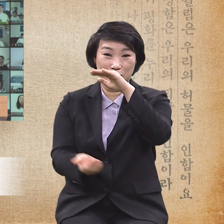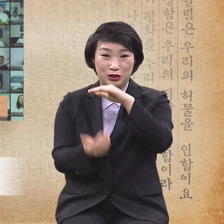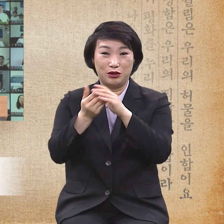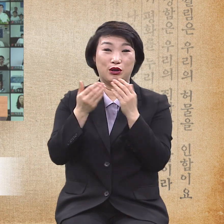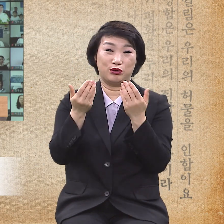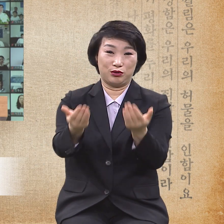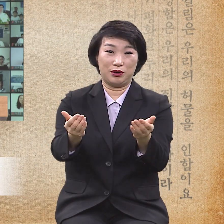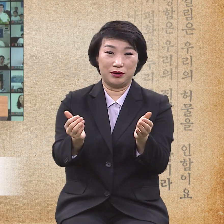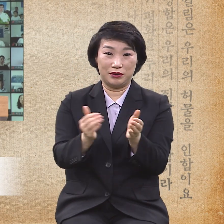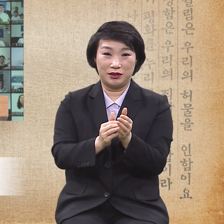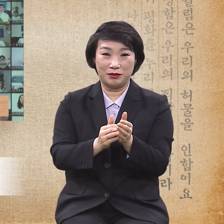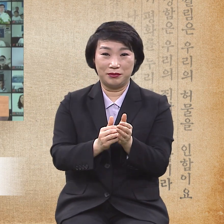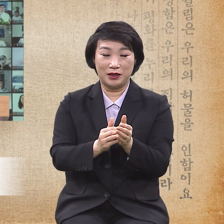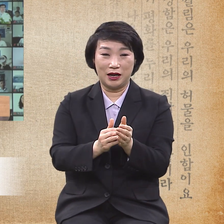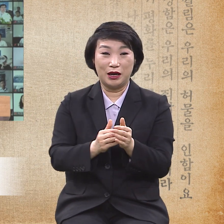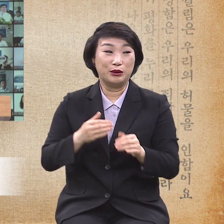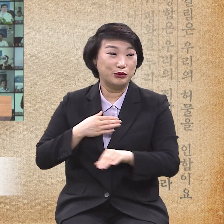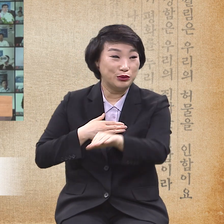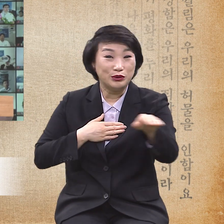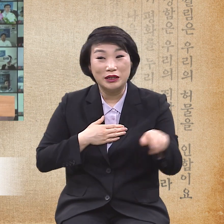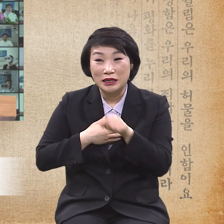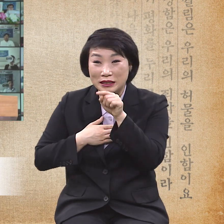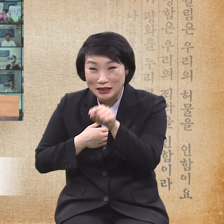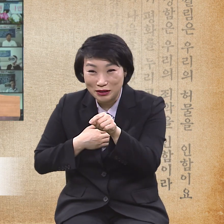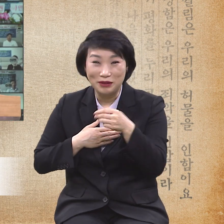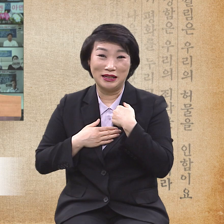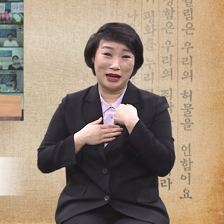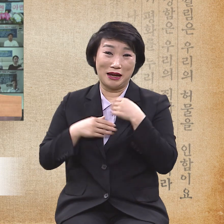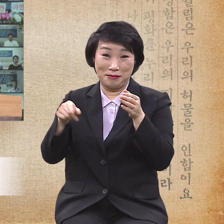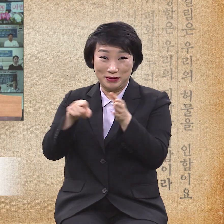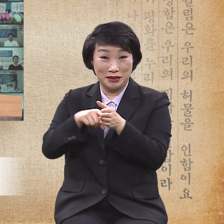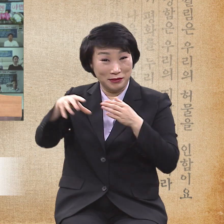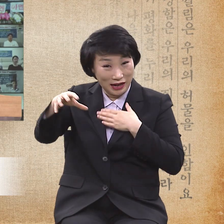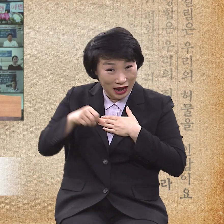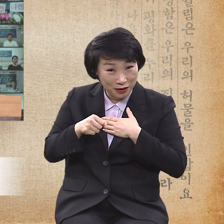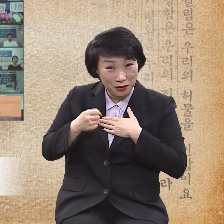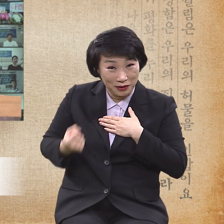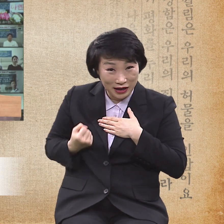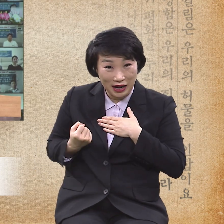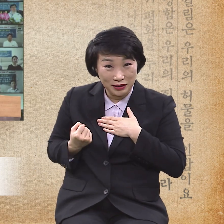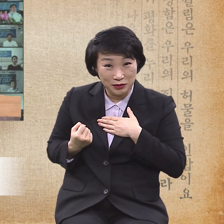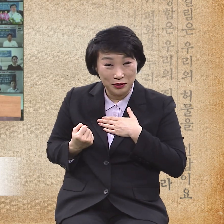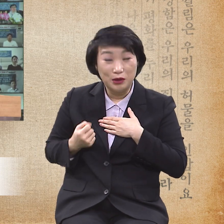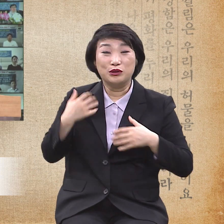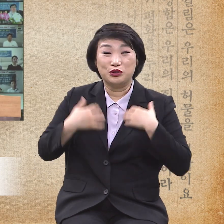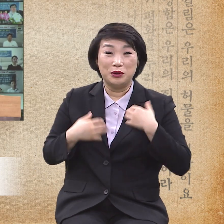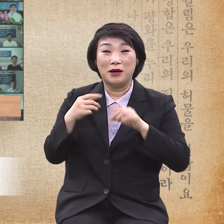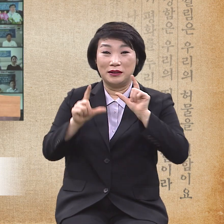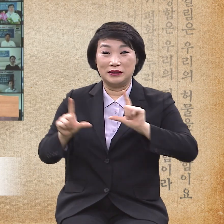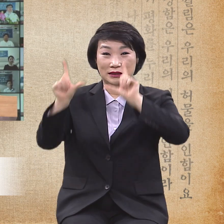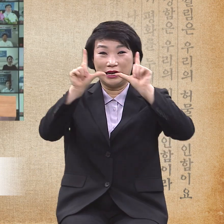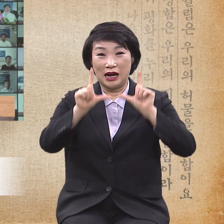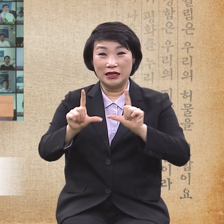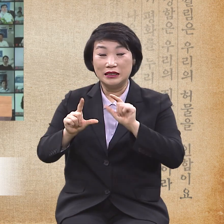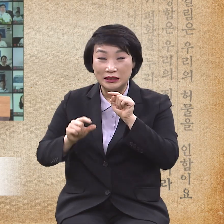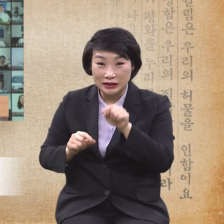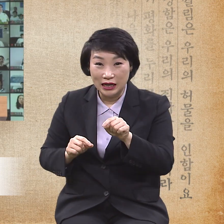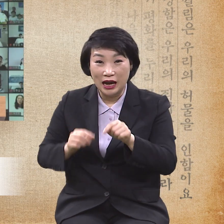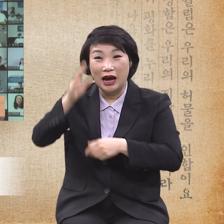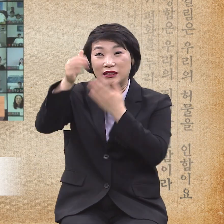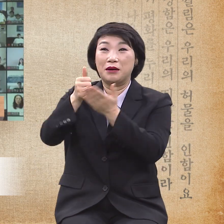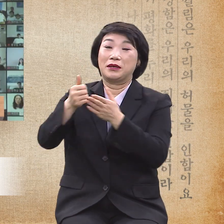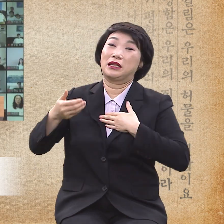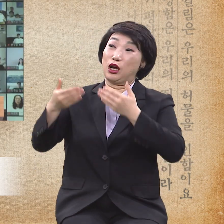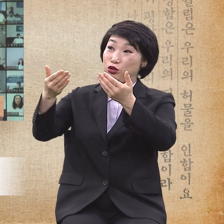주셨으니 이런 일을 믿음으로 소유하고 가지고 누리고 사는 것이